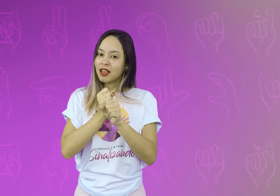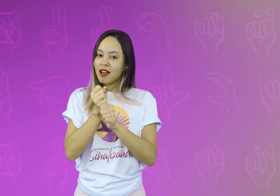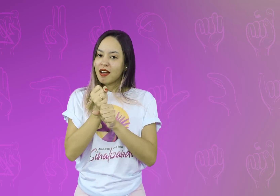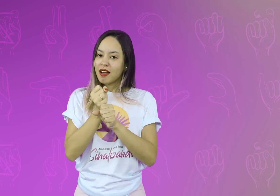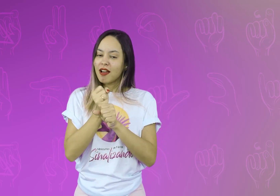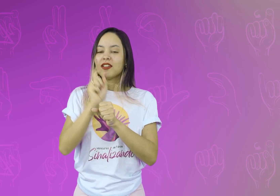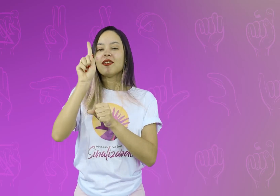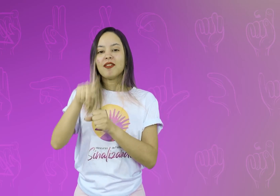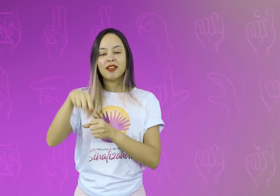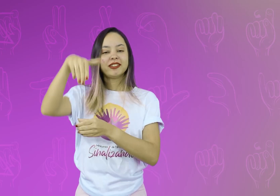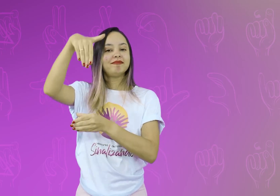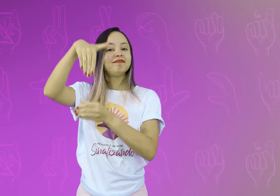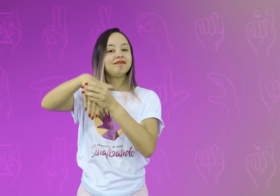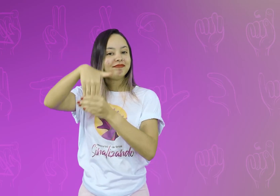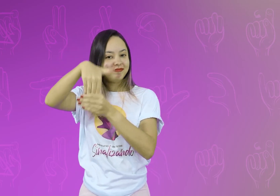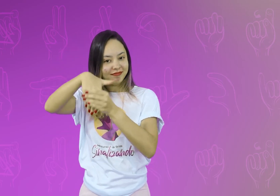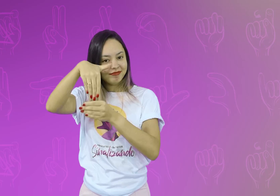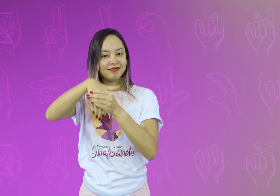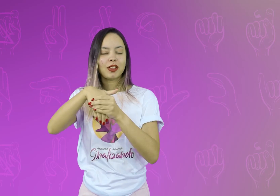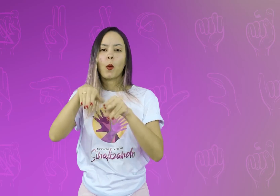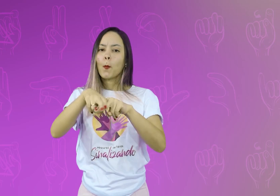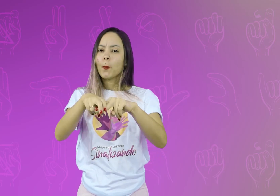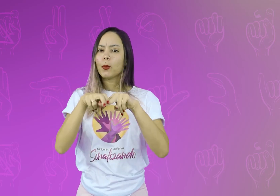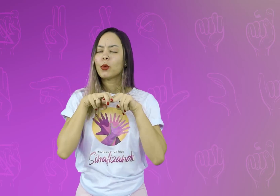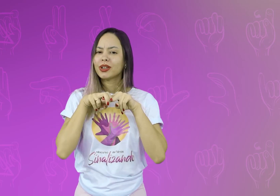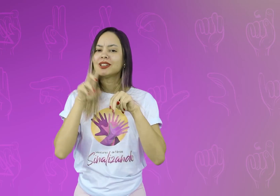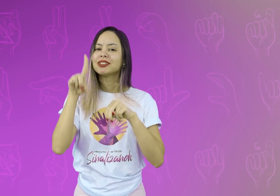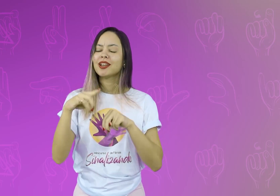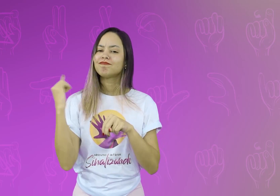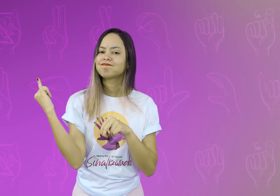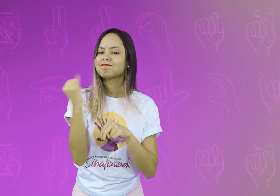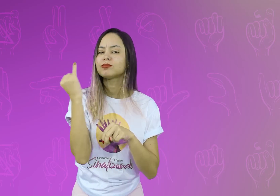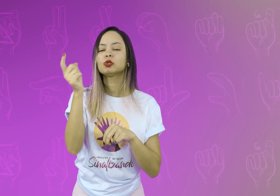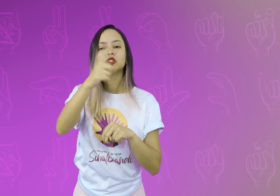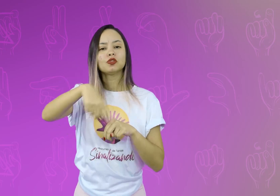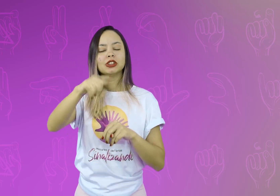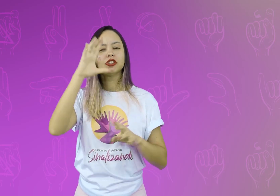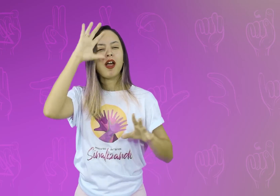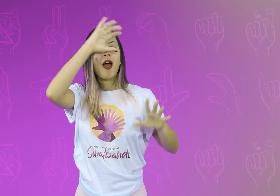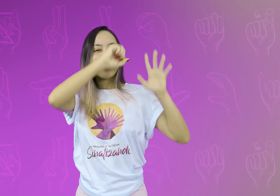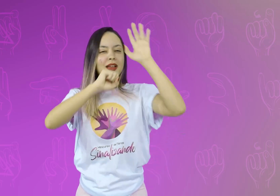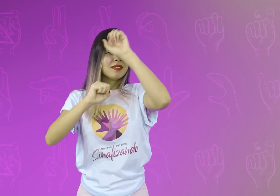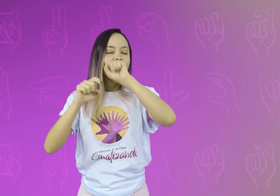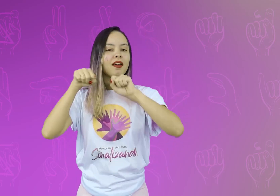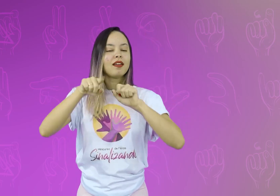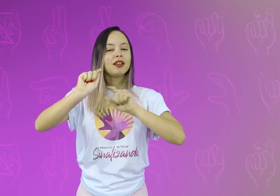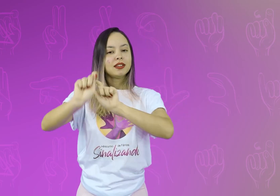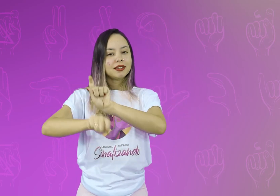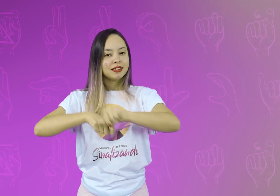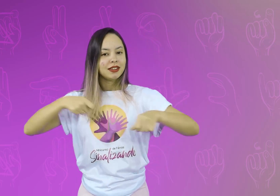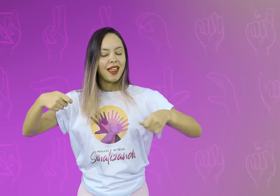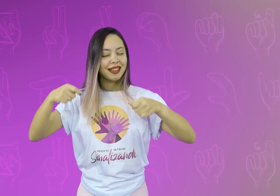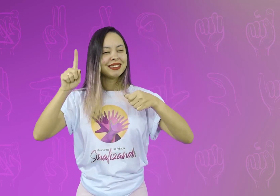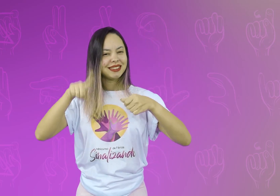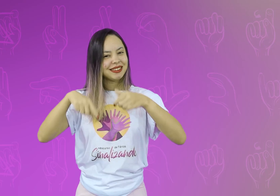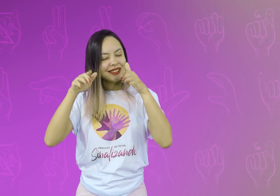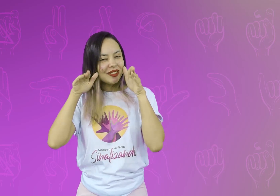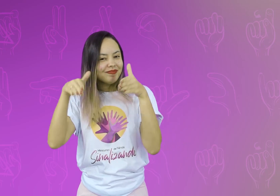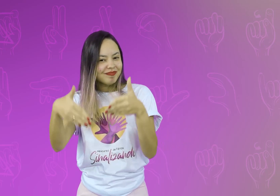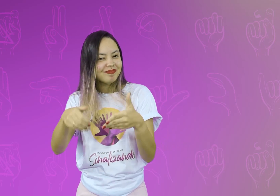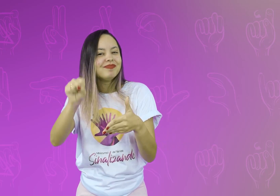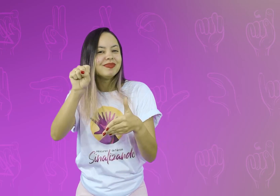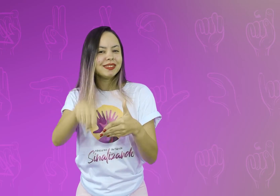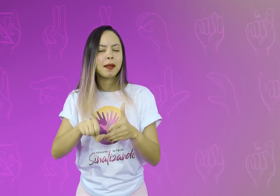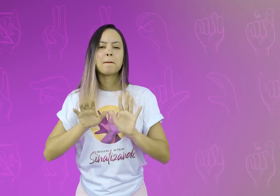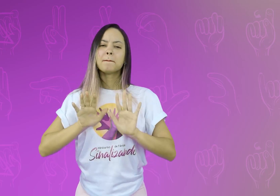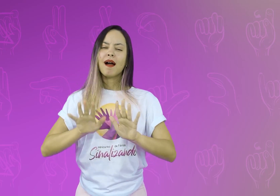Lembrando que esse ano é o ano da eleição. Por isso que é de extrema importância que vocês aprendam sim